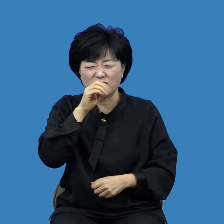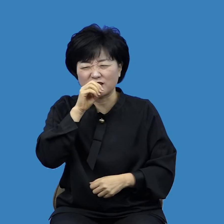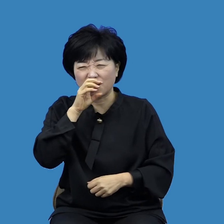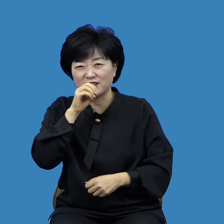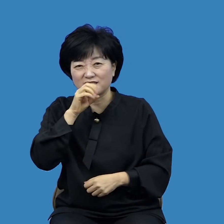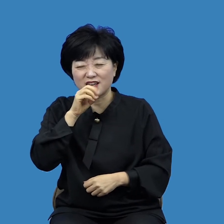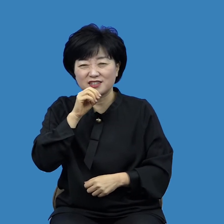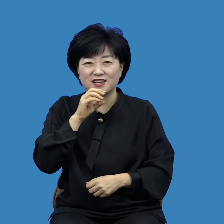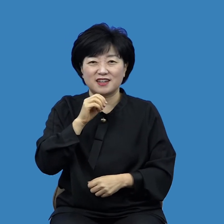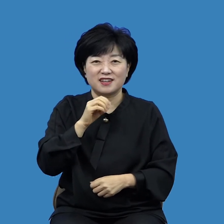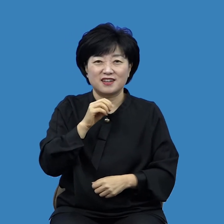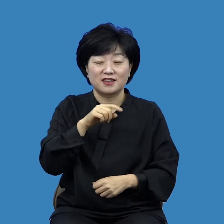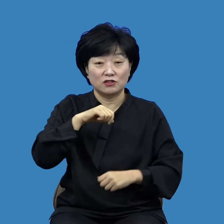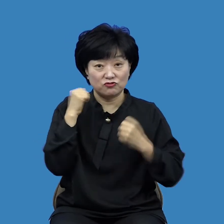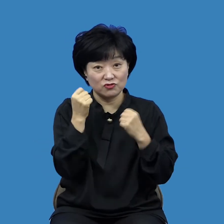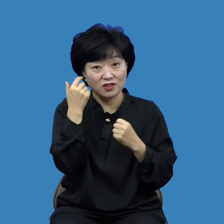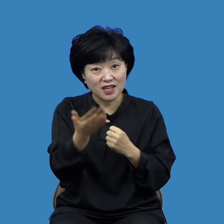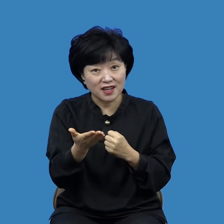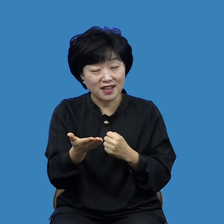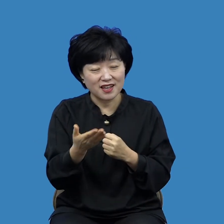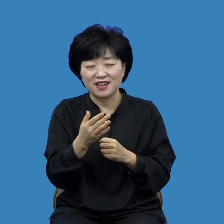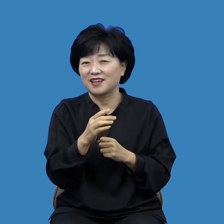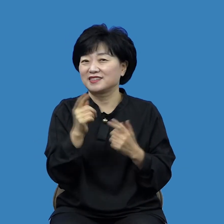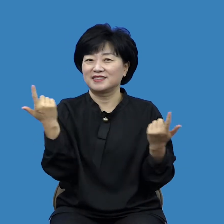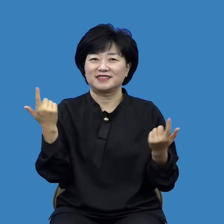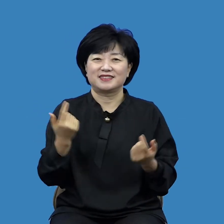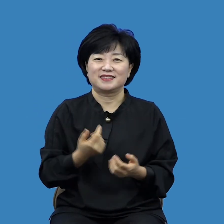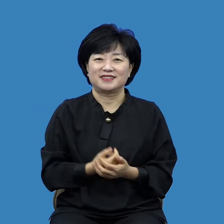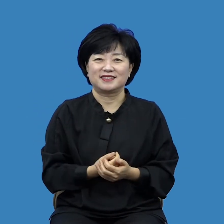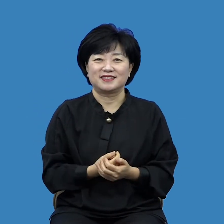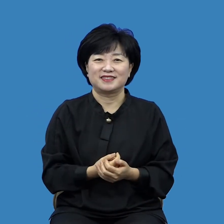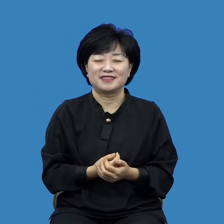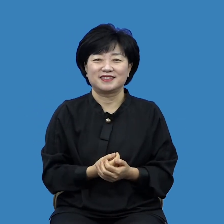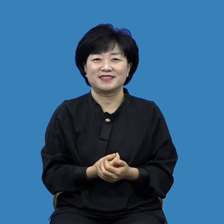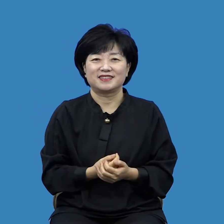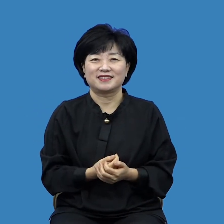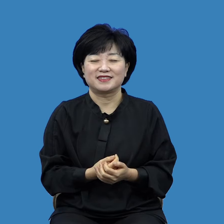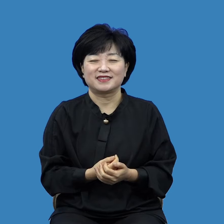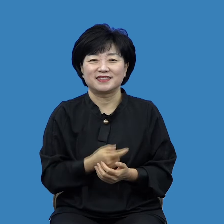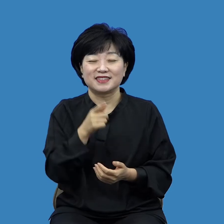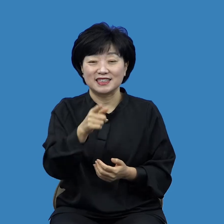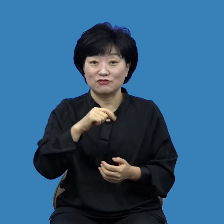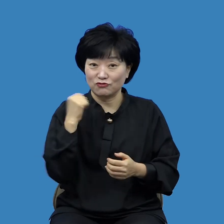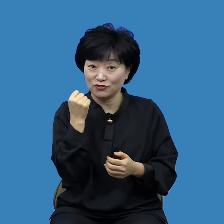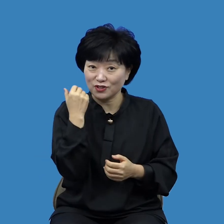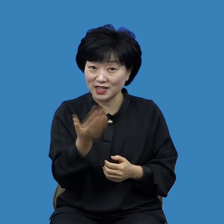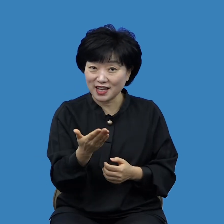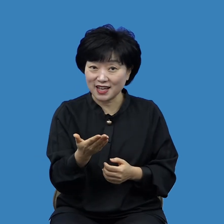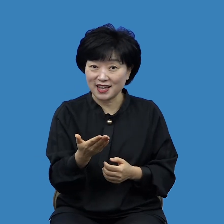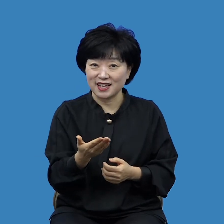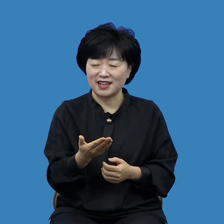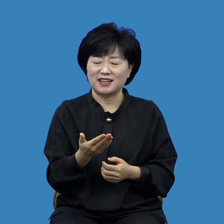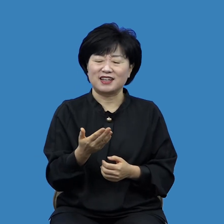에이씨 아이씨 막 이러면서 한다. 이게 순종이에요, 아니에요? 자, 고승리 대답해봐. 이게 순종이 아니야. 순종이 아니란 말이에요, 이렇게 하는